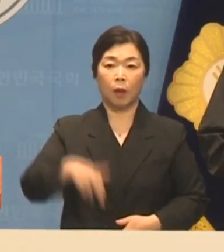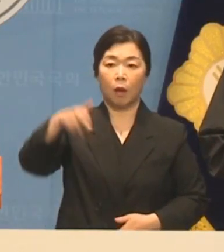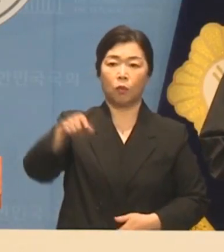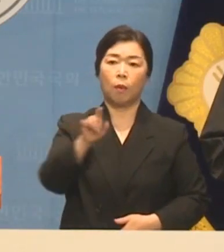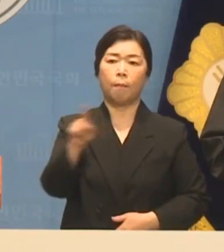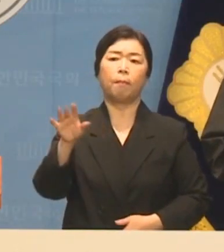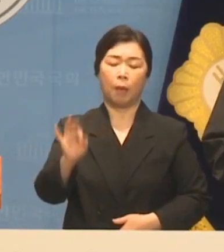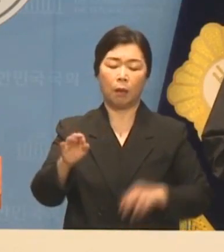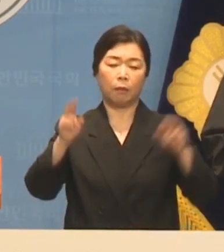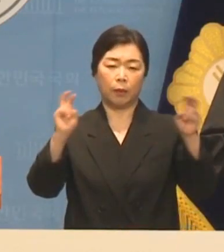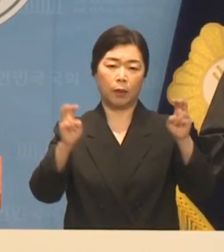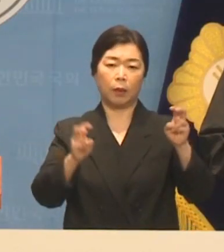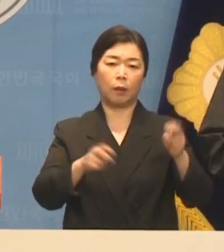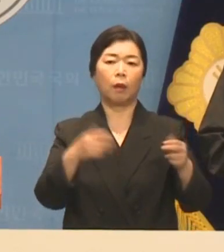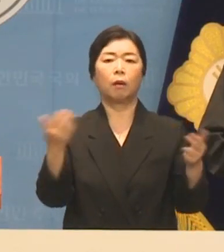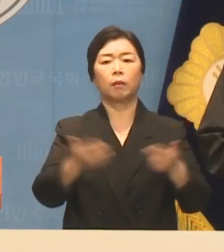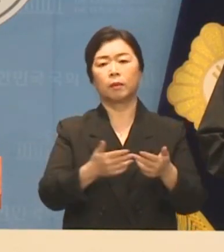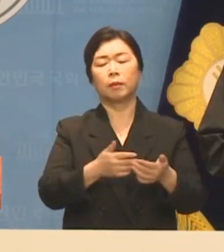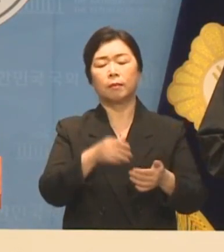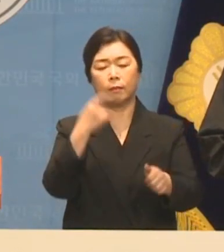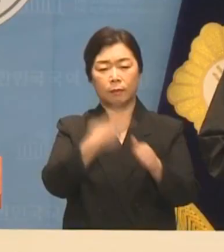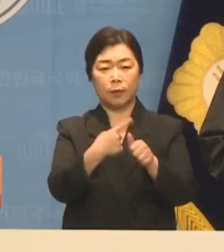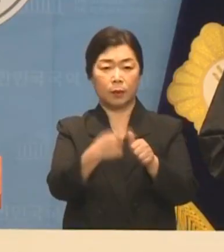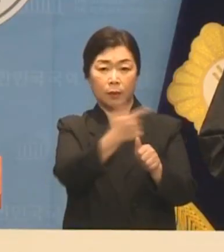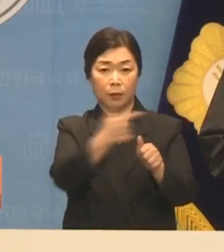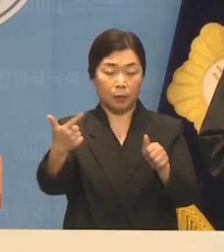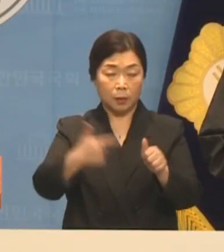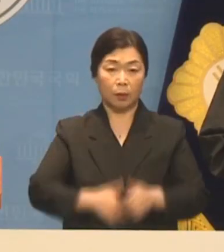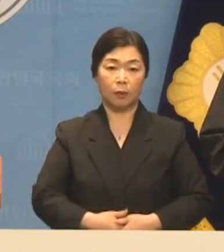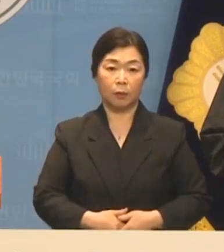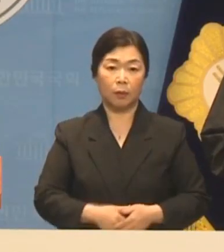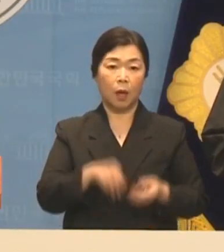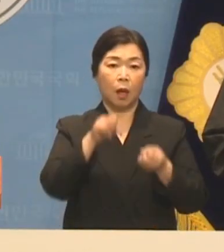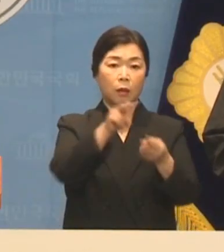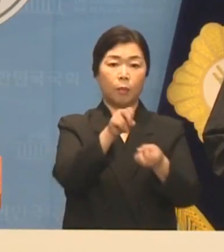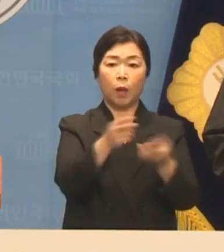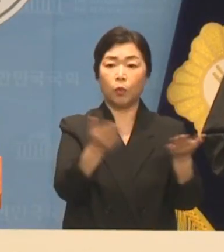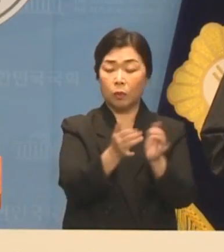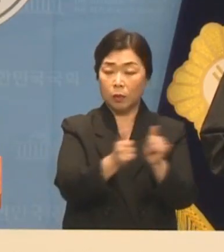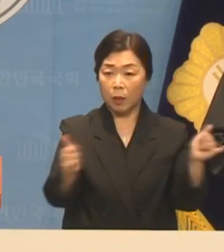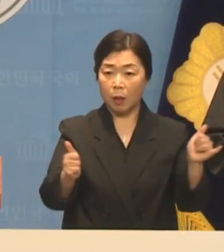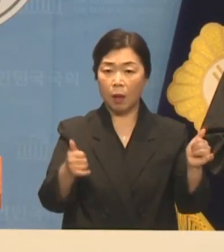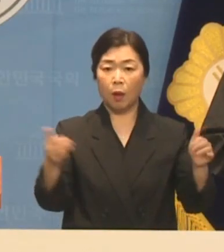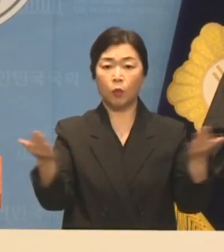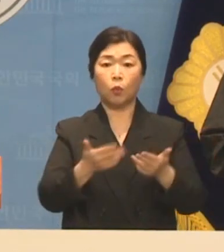정말 많은 비판을 받아왔습니다. 택배 노동자들의 노동조합